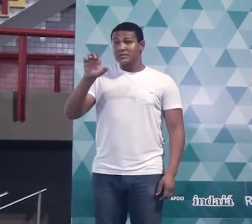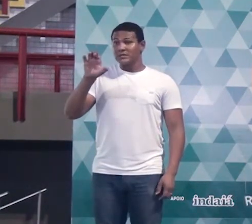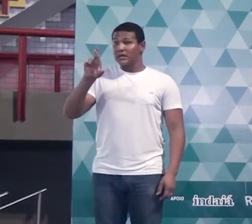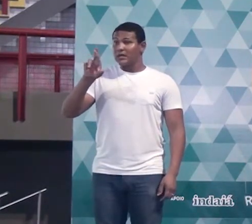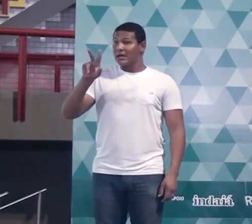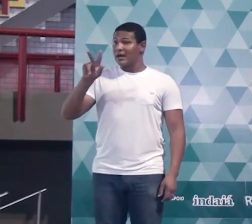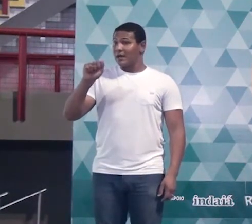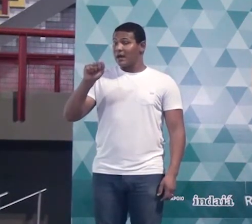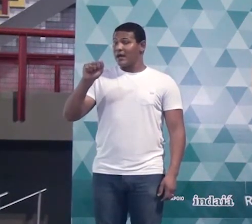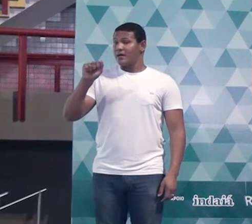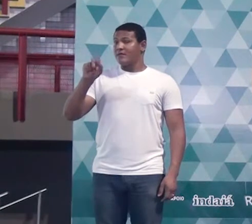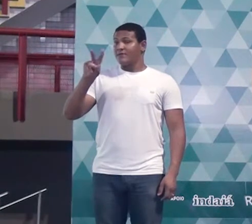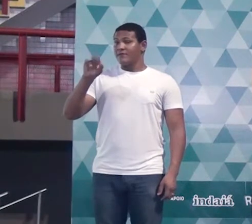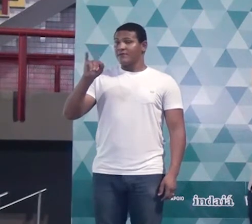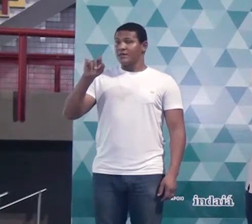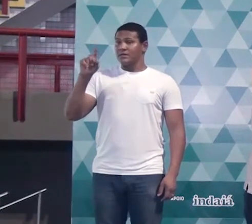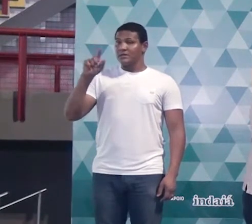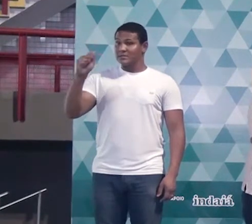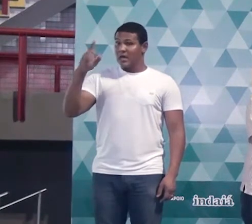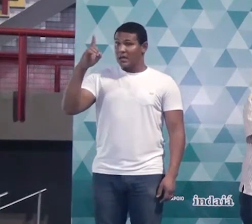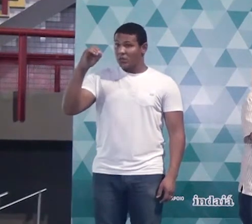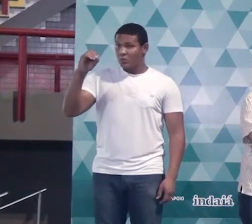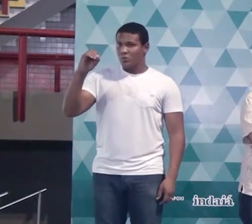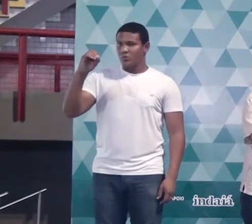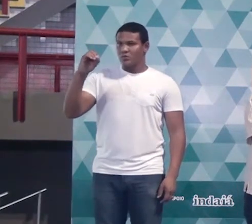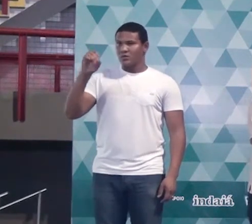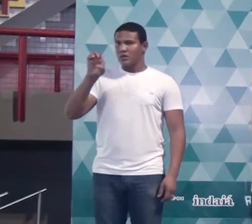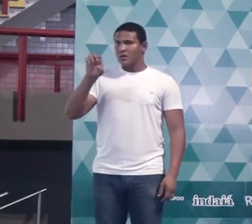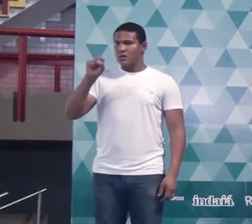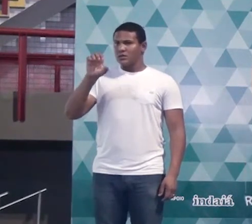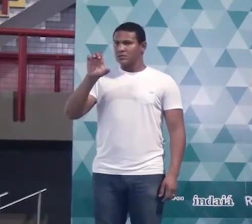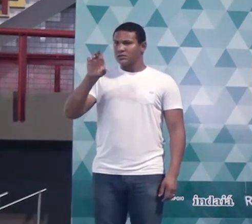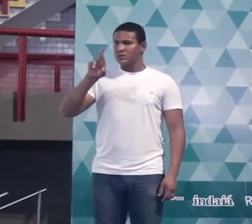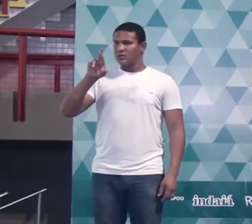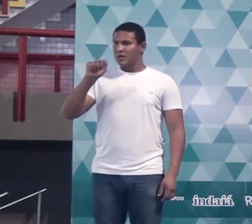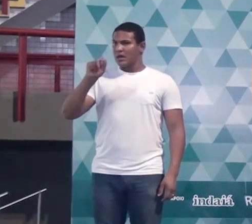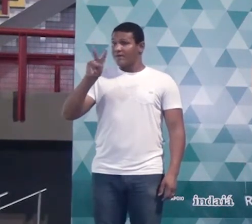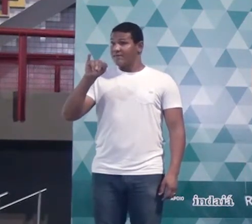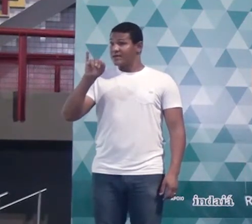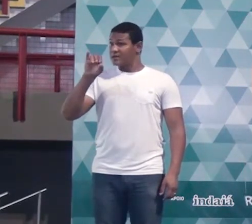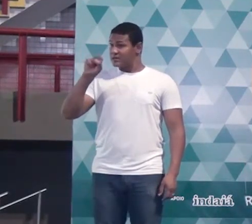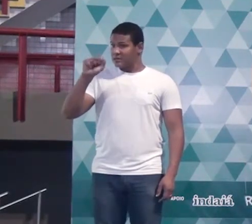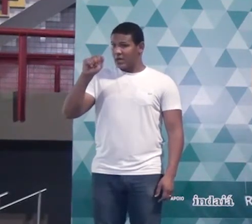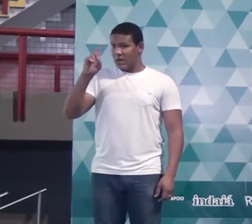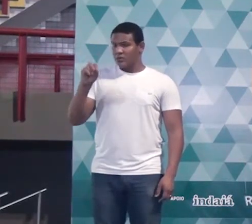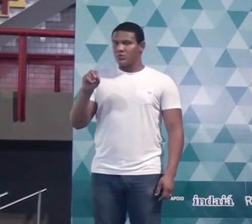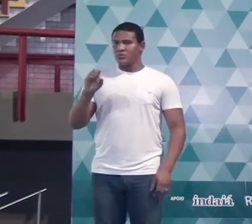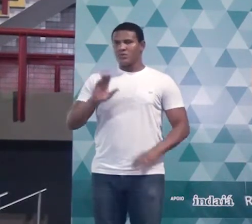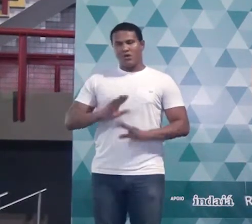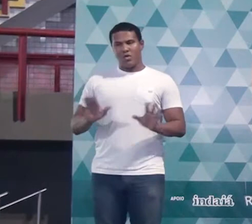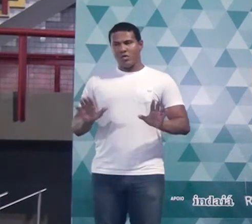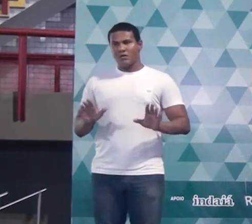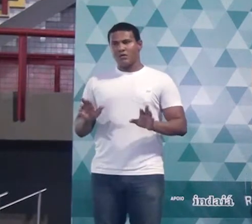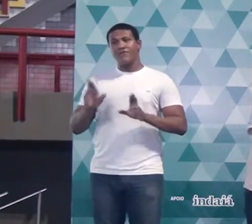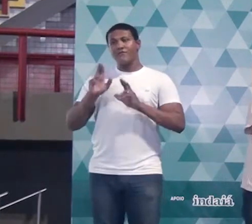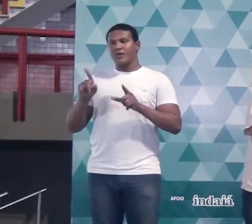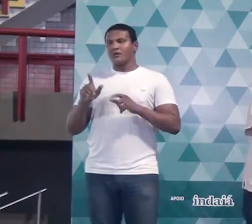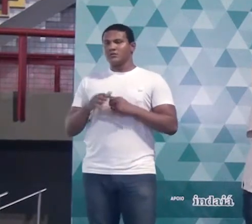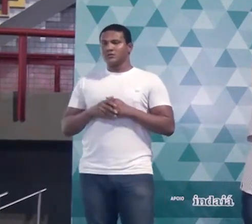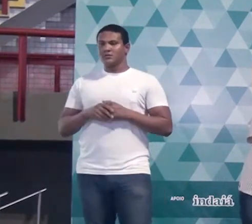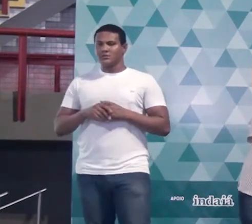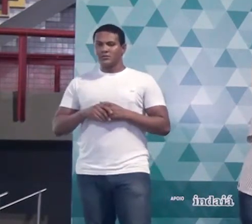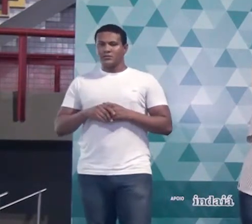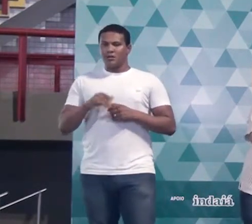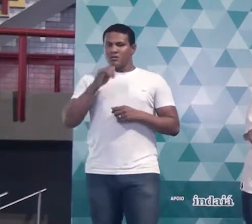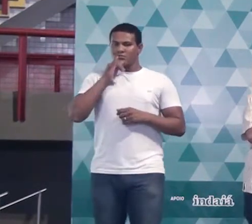escravizado. É uma condição passiva. Alguém pôs aquela pessoa nessa condição. Então, quando você